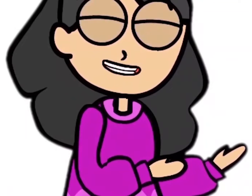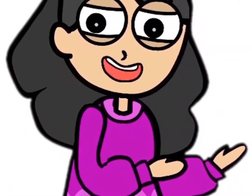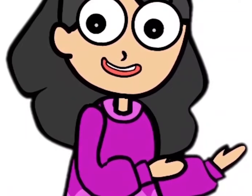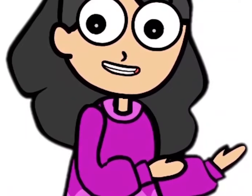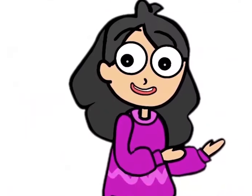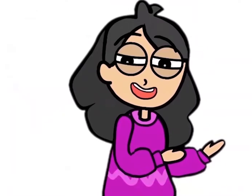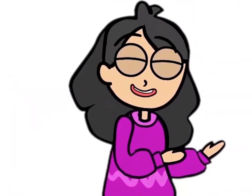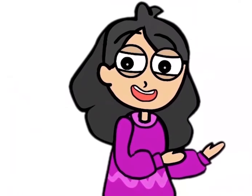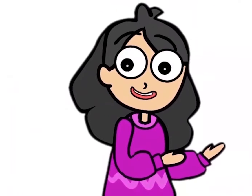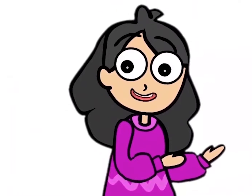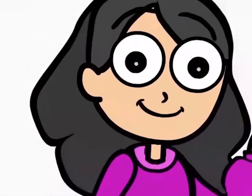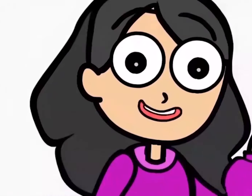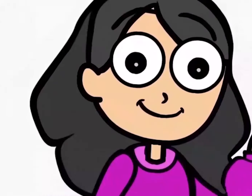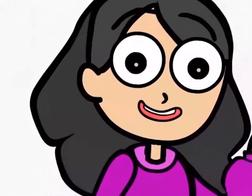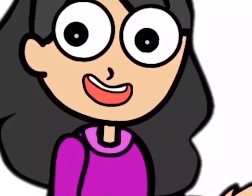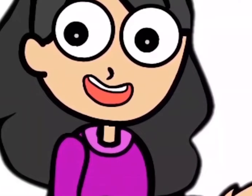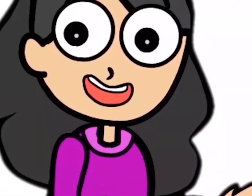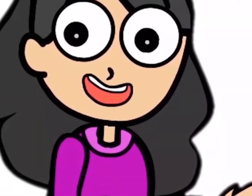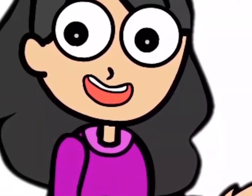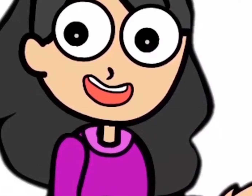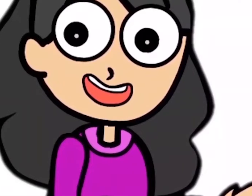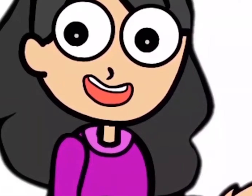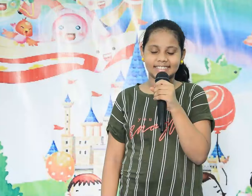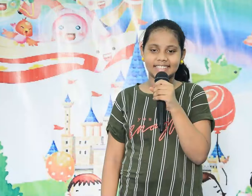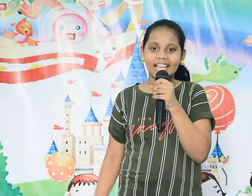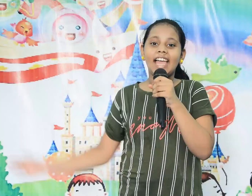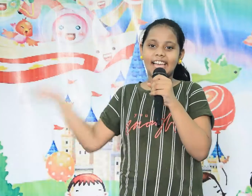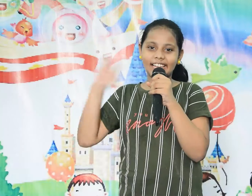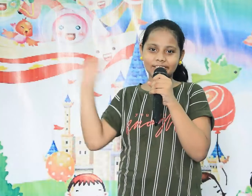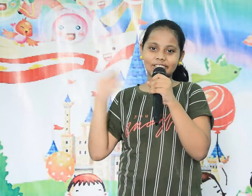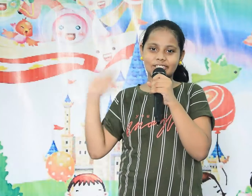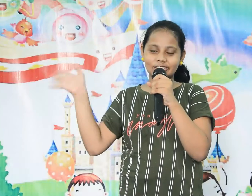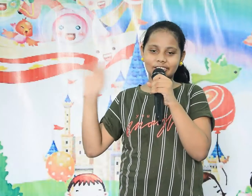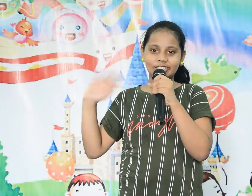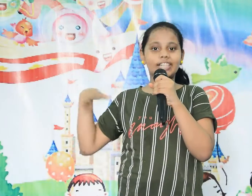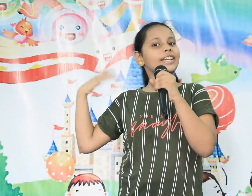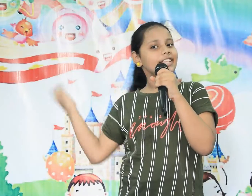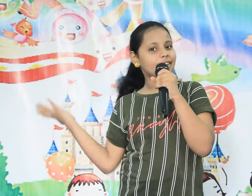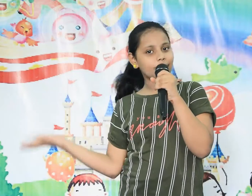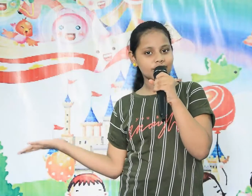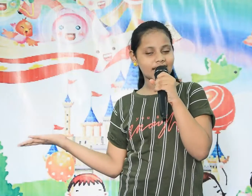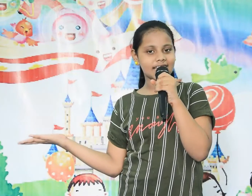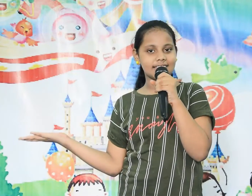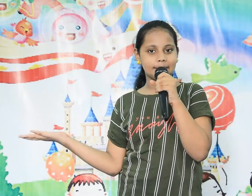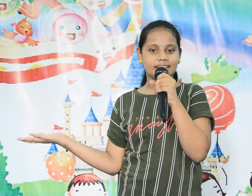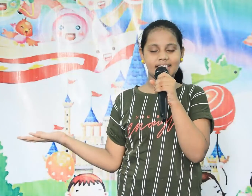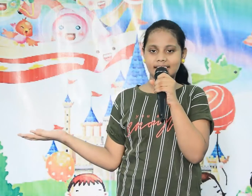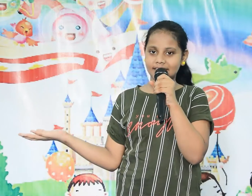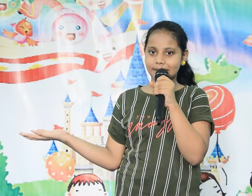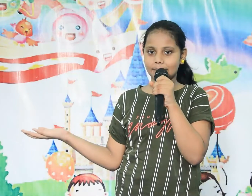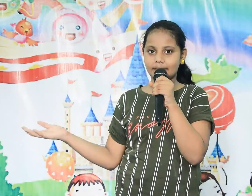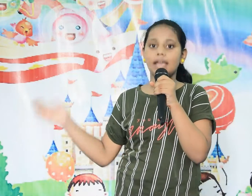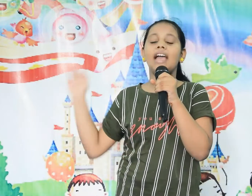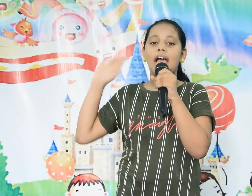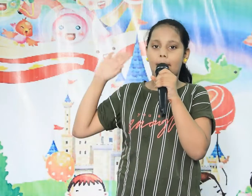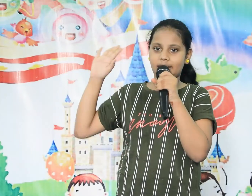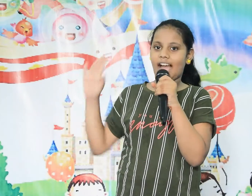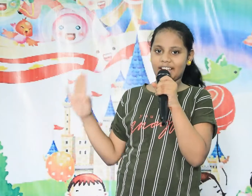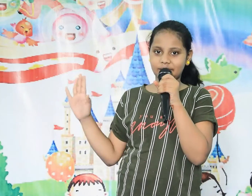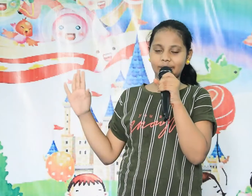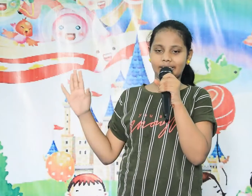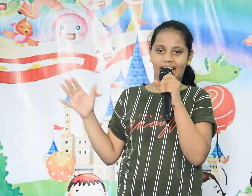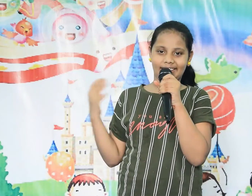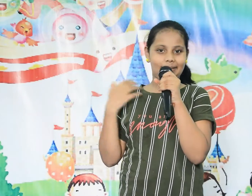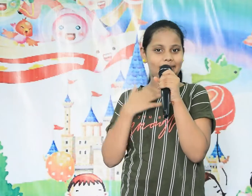टाइम है घोषणा का। हेलो दोस्तों, ये घोषणा का समय है हिंदी में।